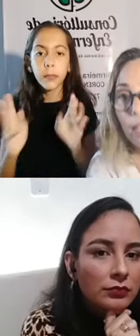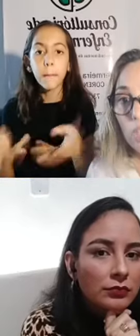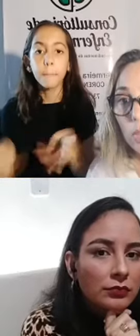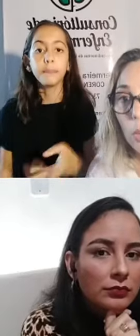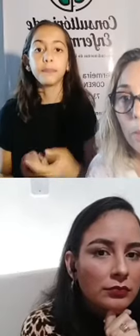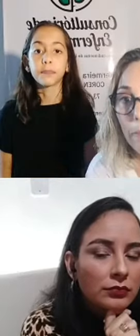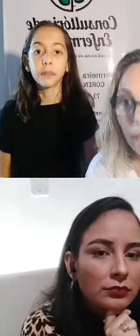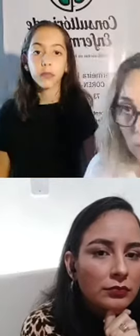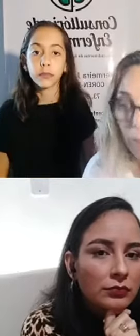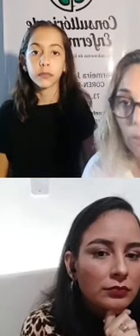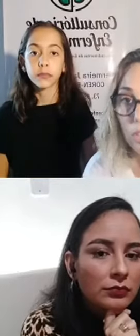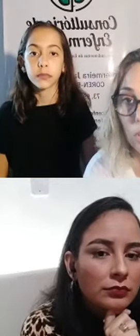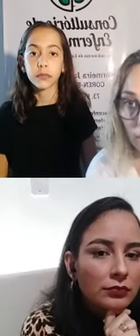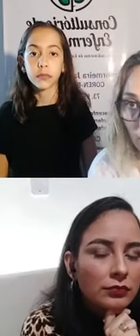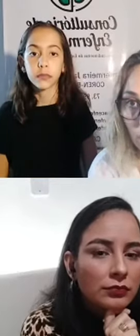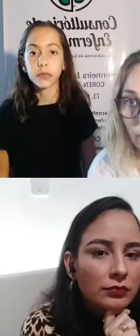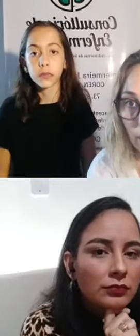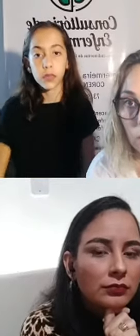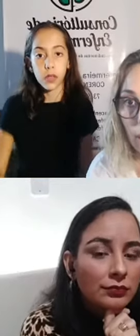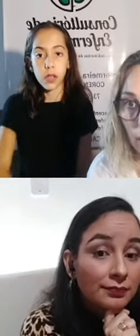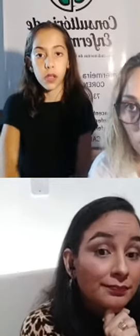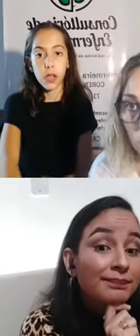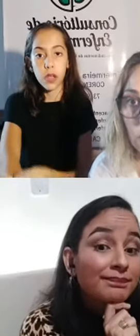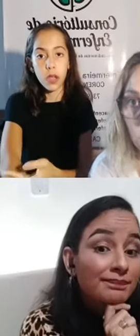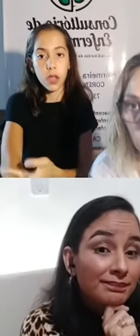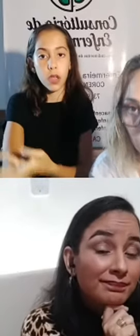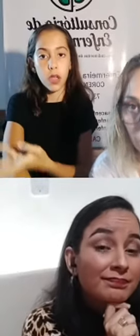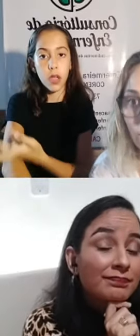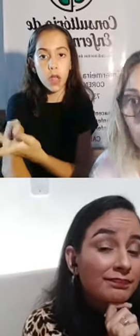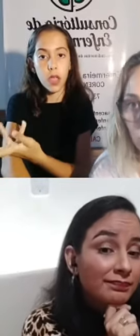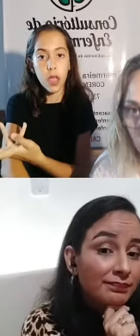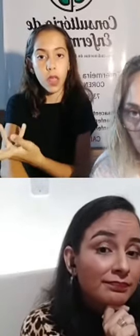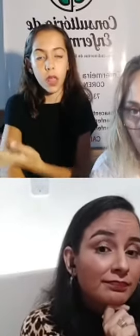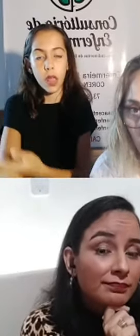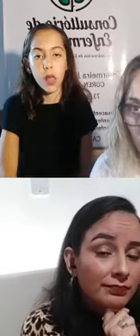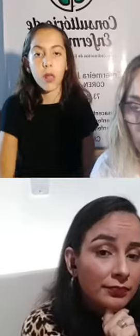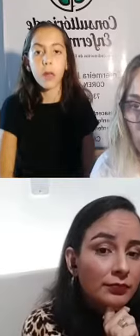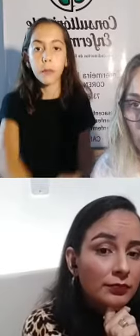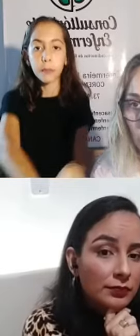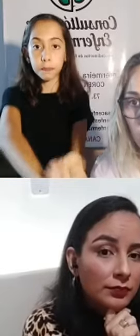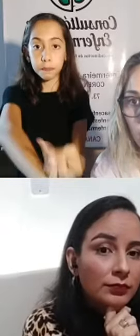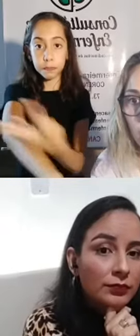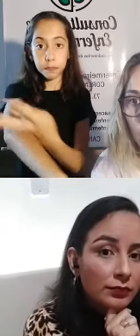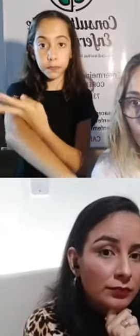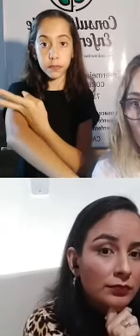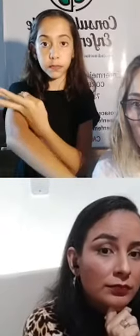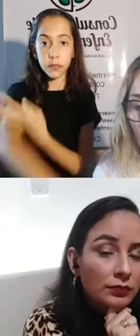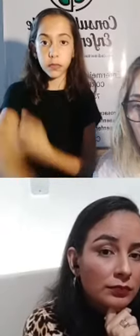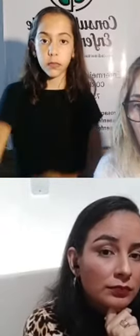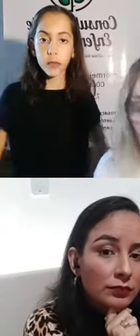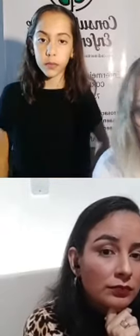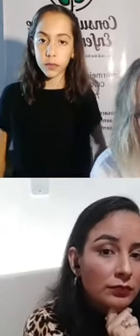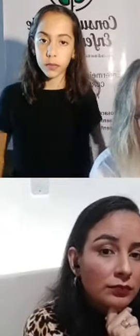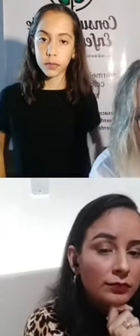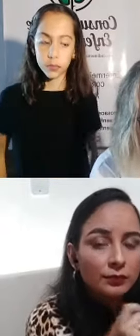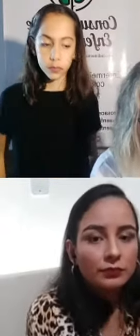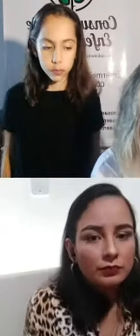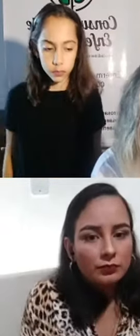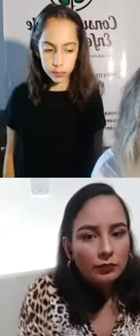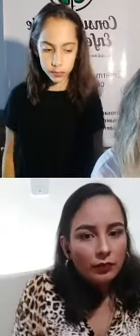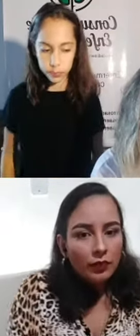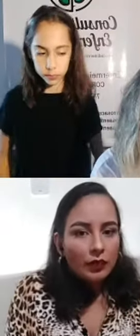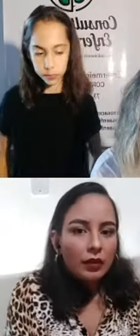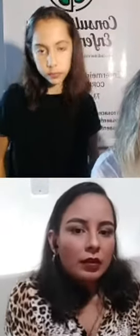a questão do impacto emocional, né, nos alunos e nos professores também. não é, Darluce, que isso tudo